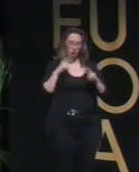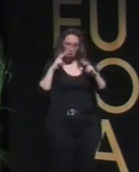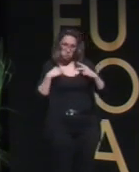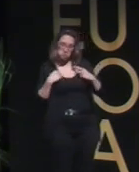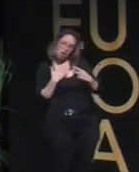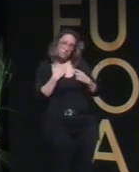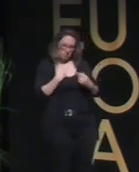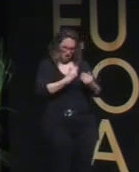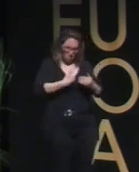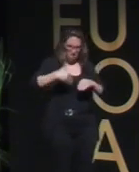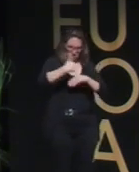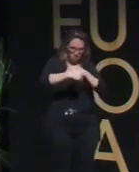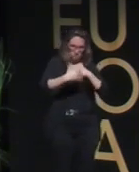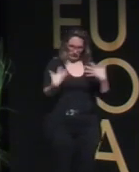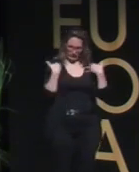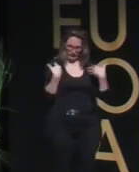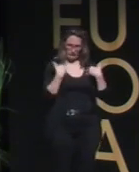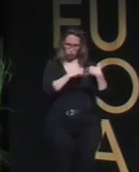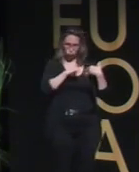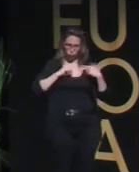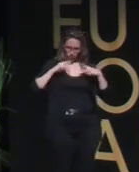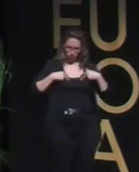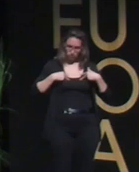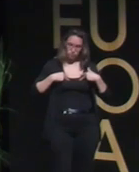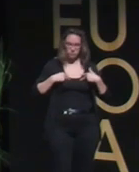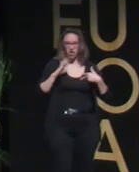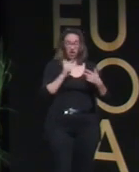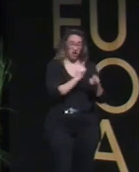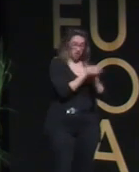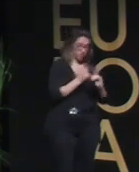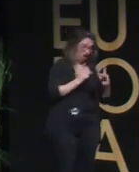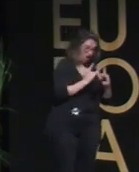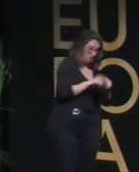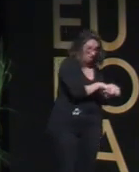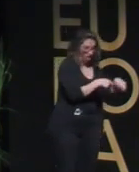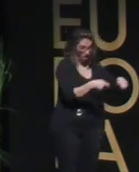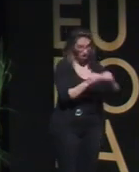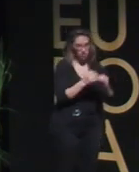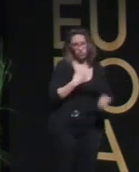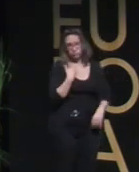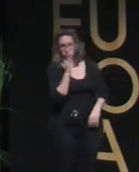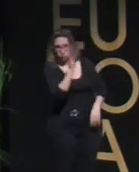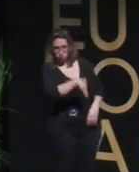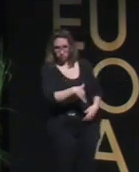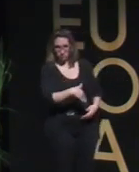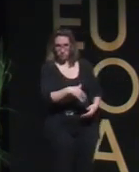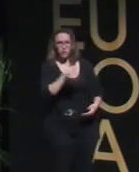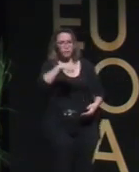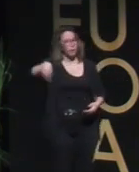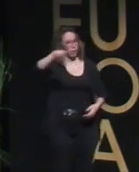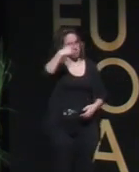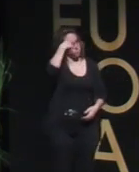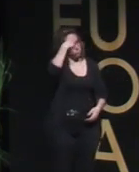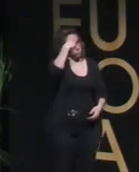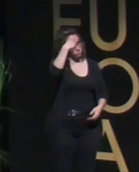bien haciéndose cortes que teniendo que tener que asumir hacer la cama, por ejemplo. Que esto sería para otro taller. La obsesión de los padres y las madres para que sus hijos adolescentes hagan